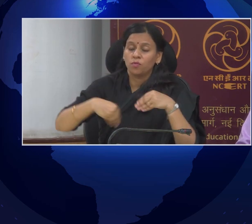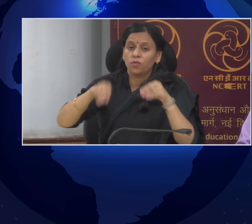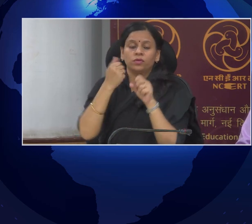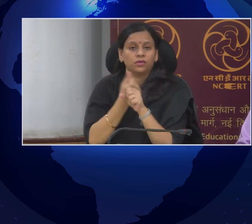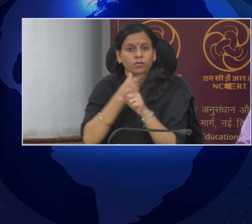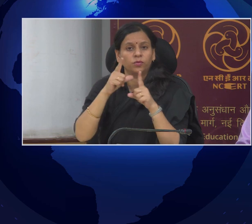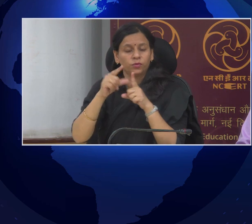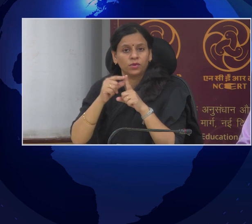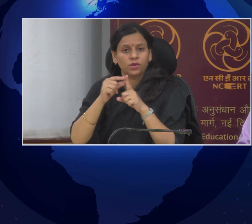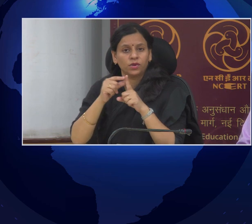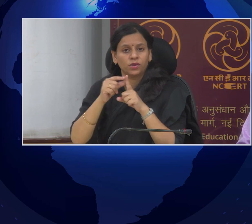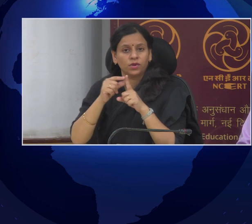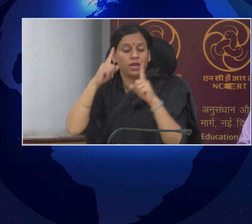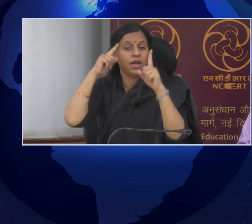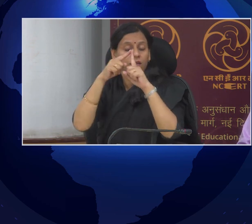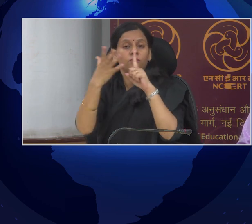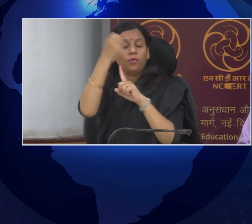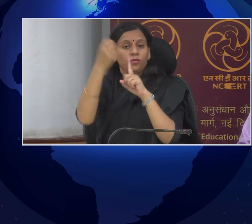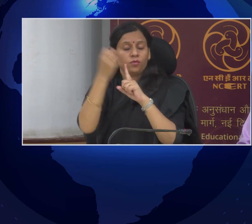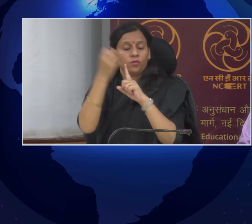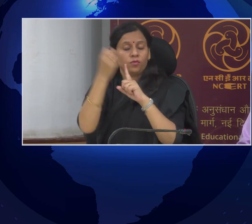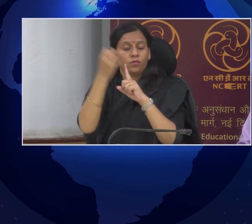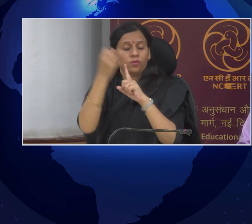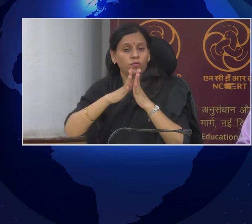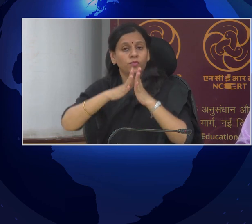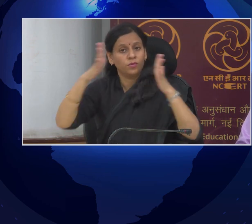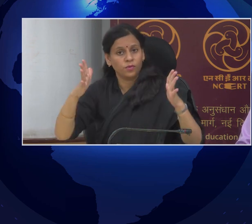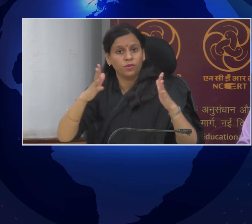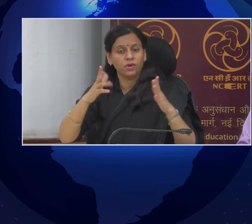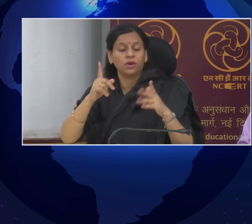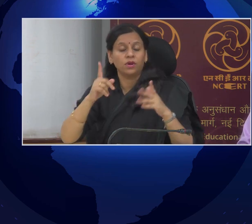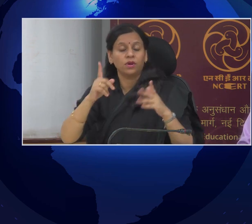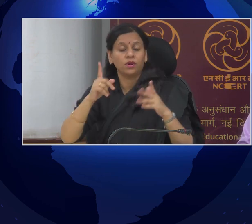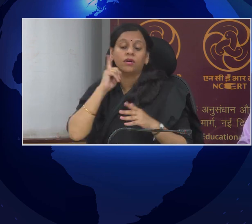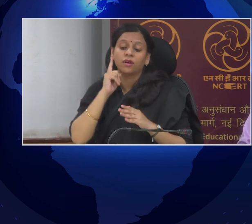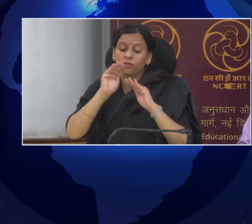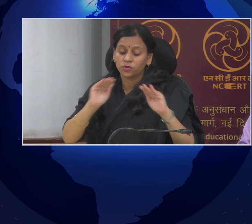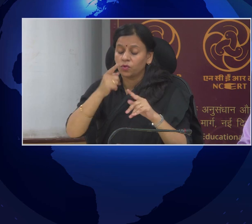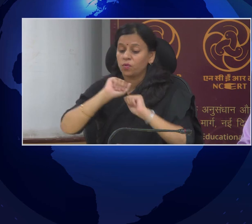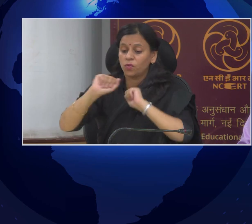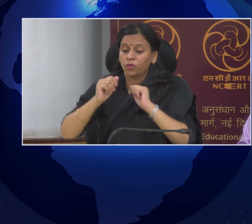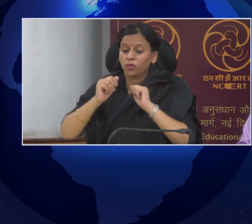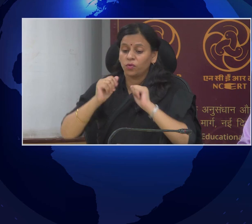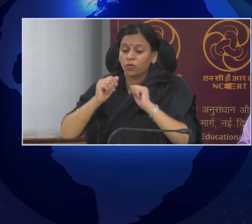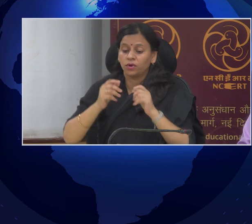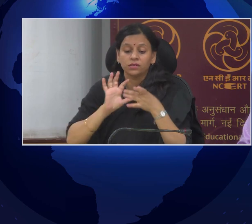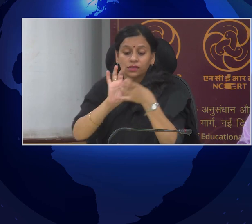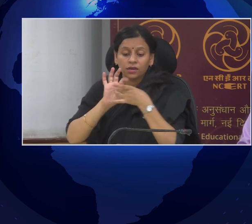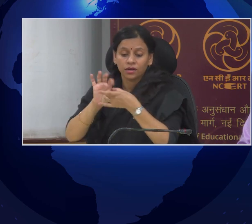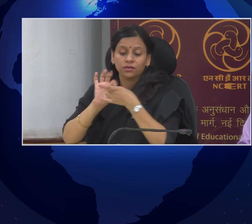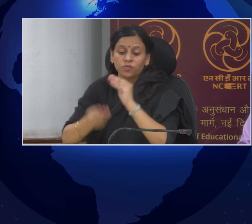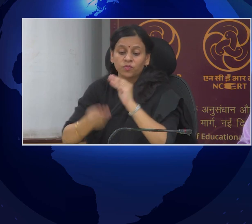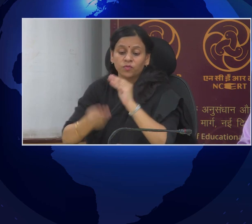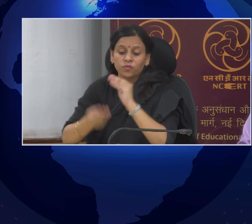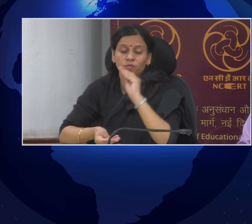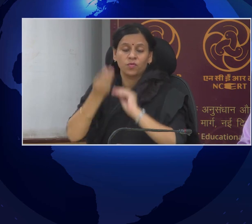कि लक्ष्य हो गया कि ज्यादा से ज्यादा हम जो है मूक और बधिर छात्र तक हम पहुंच सके। बिल्कुल।